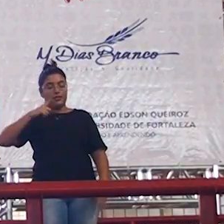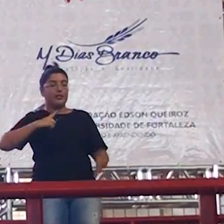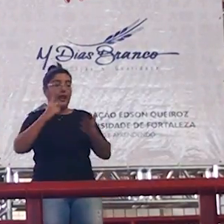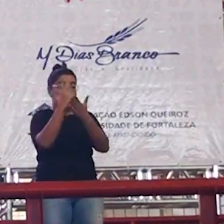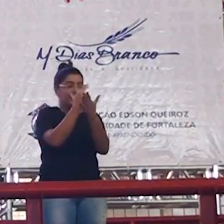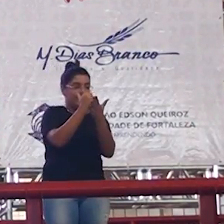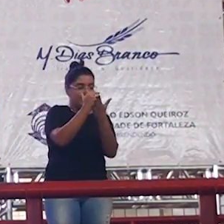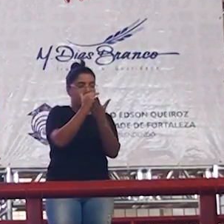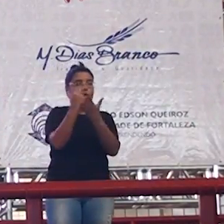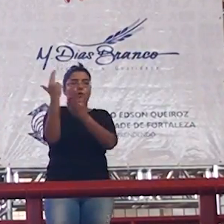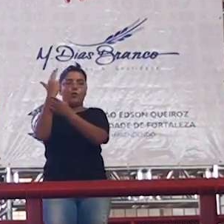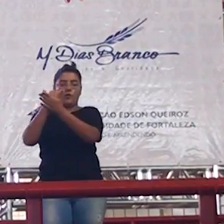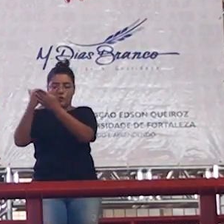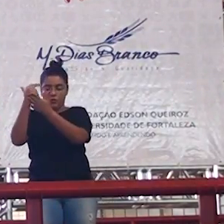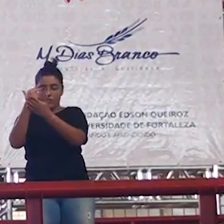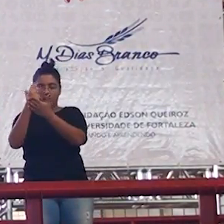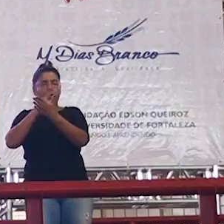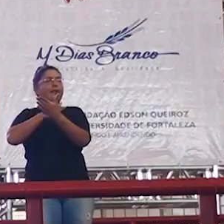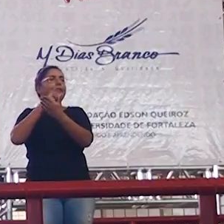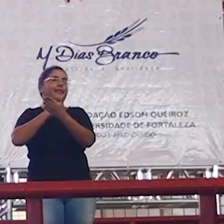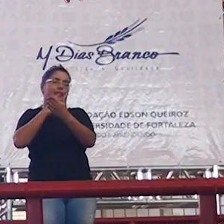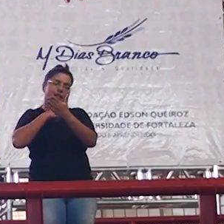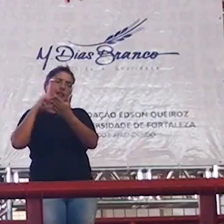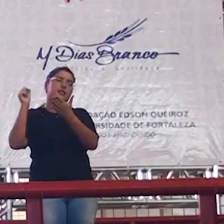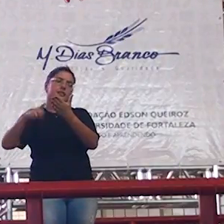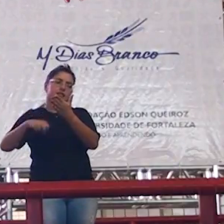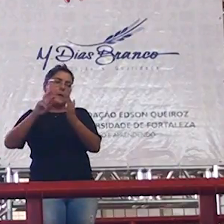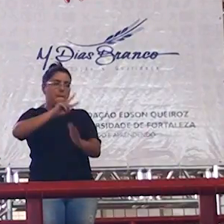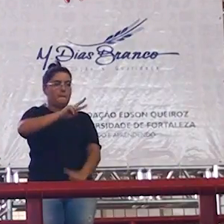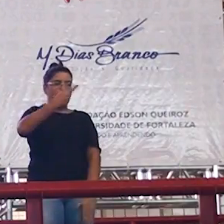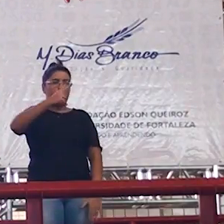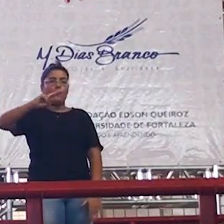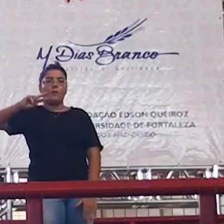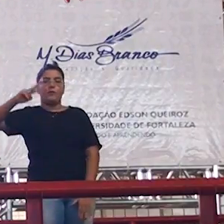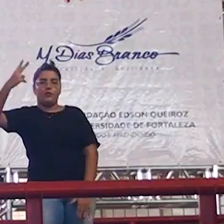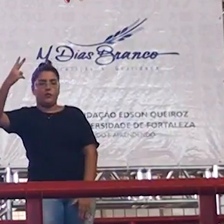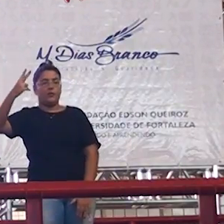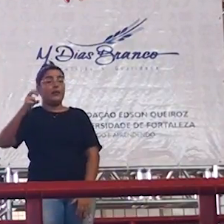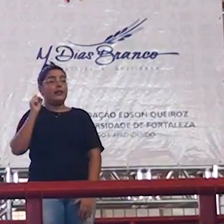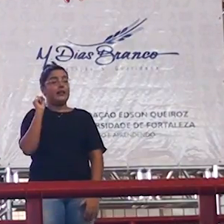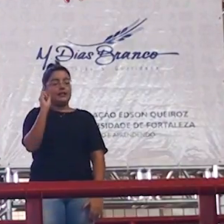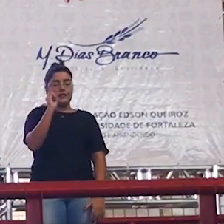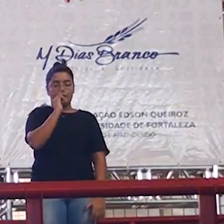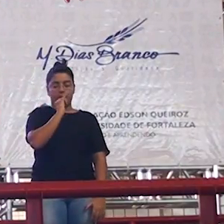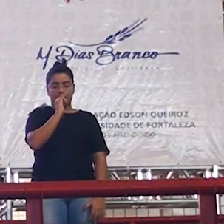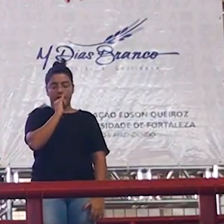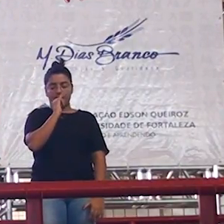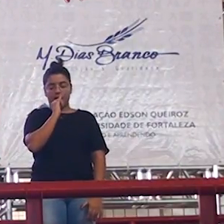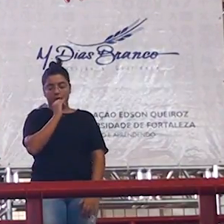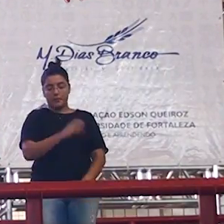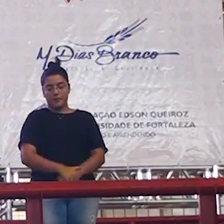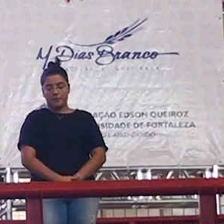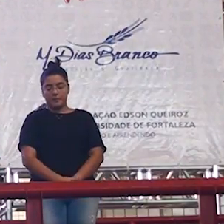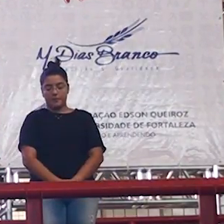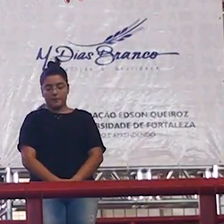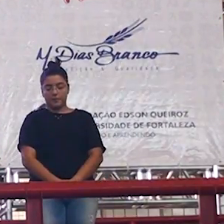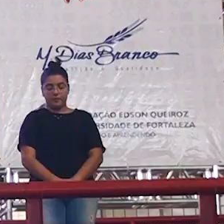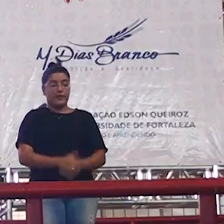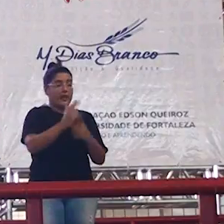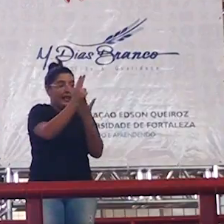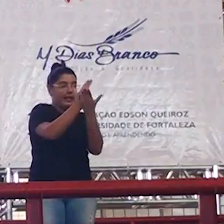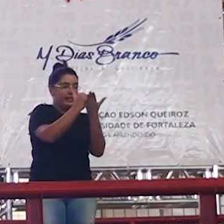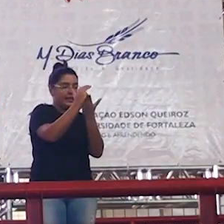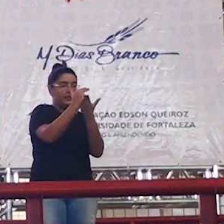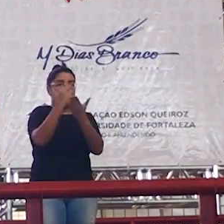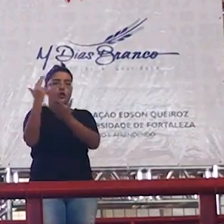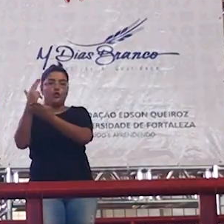figuras. A proporção entre áreas de figuras. Se eu tenho duas figuras